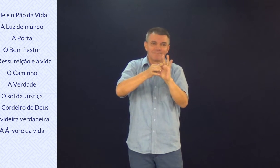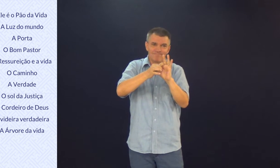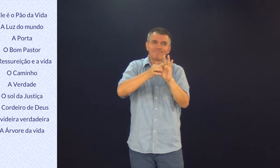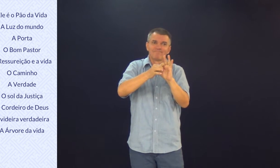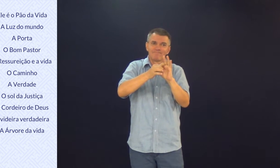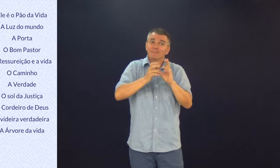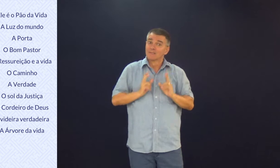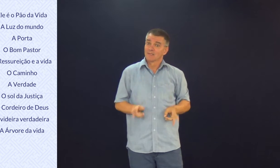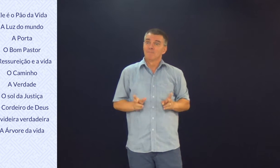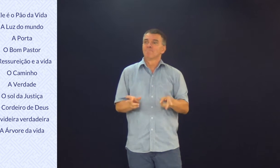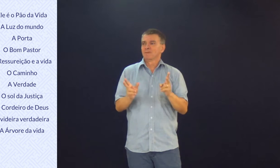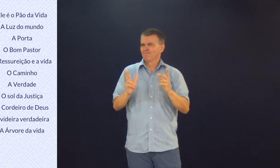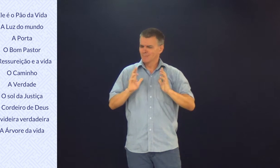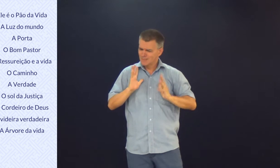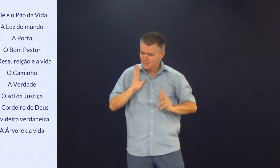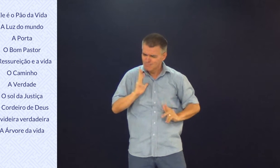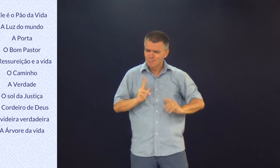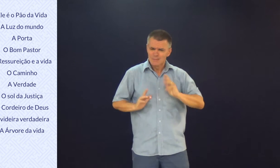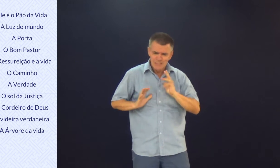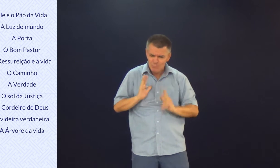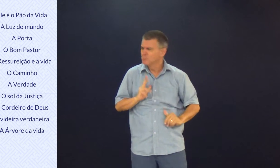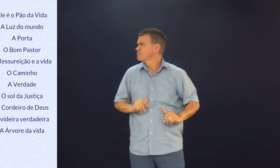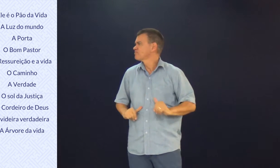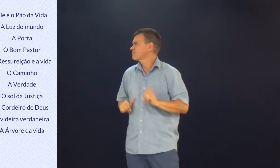seja um ramo conectado com a árvore